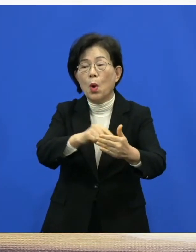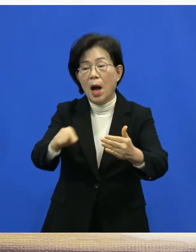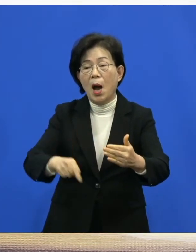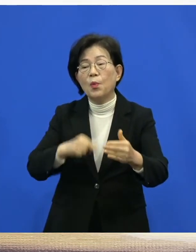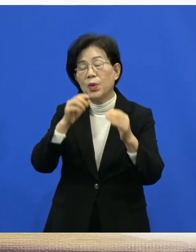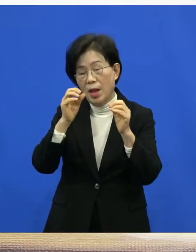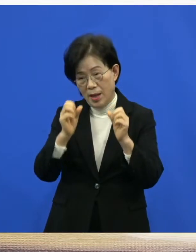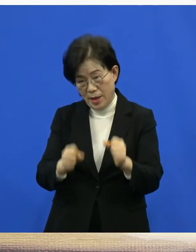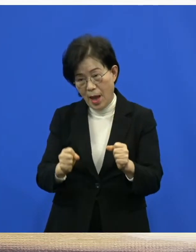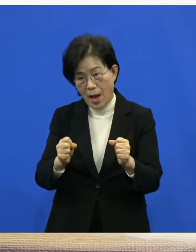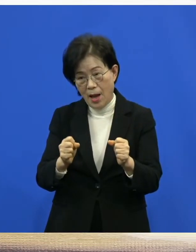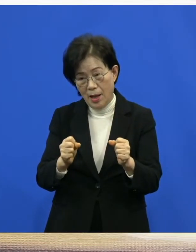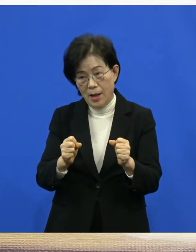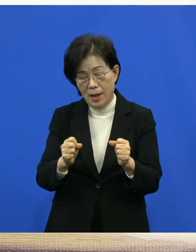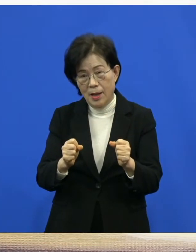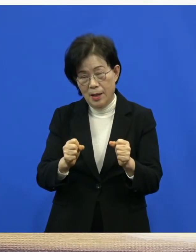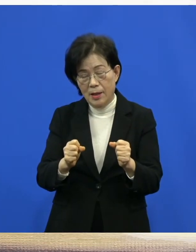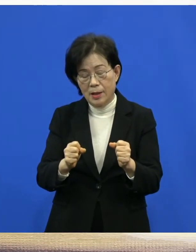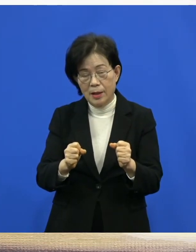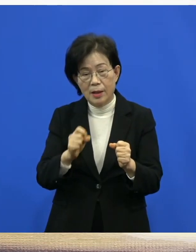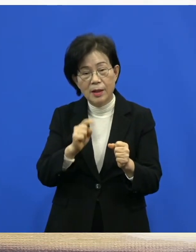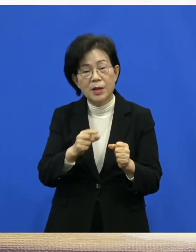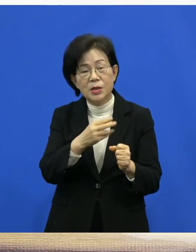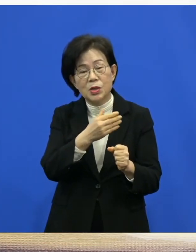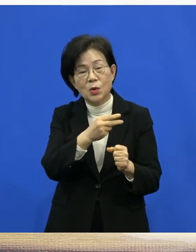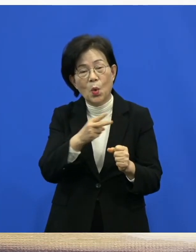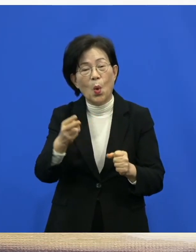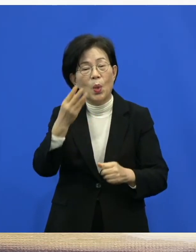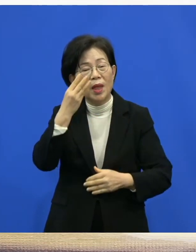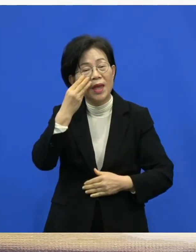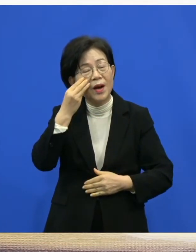있다. 그게 형통이에요.